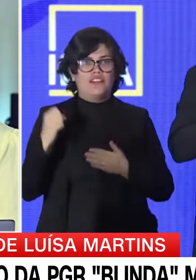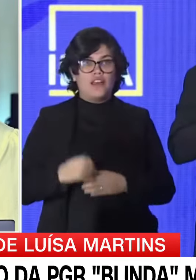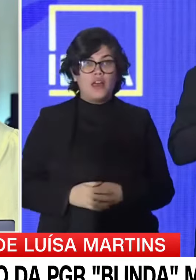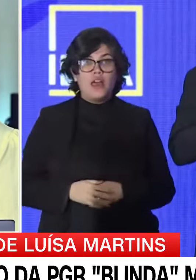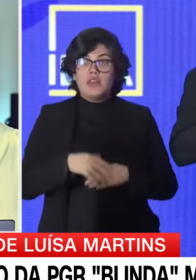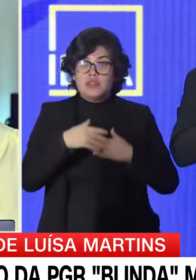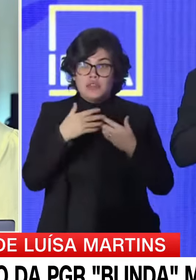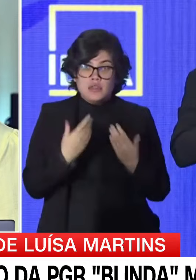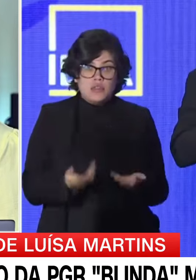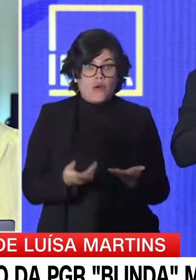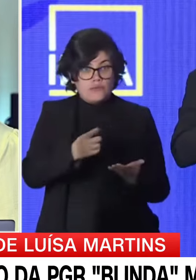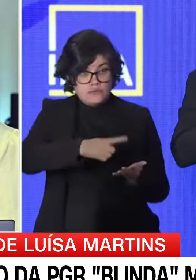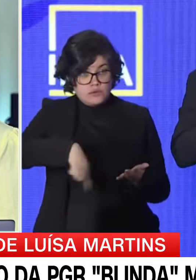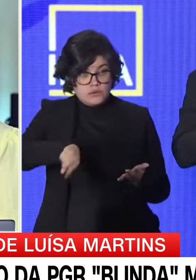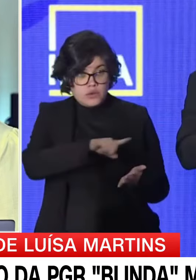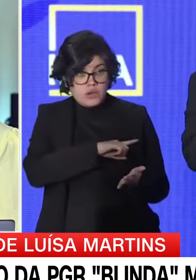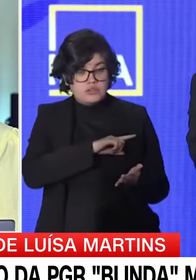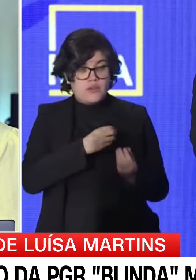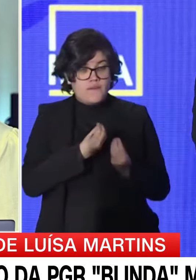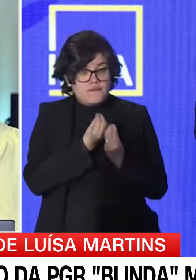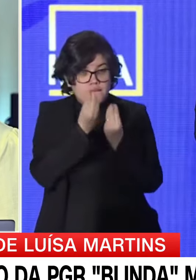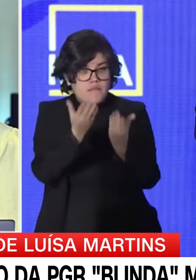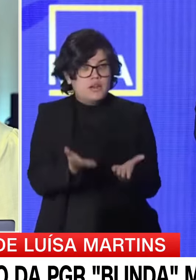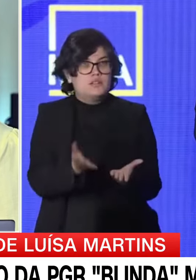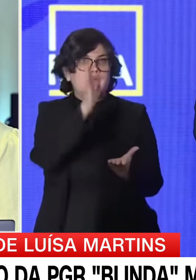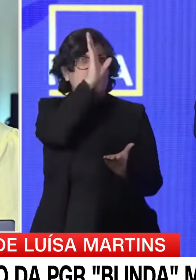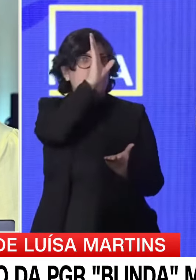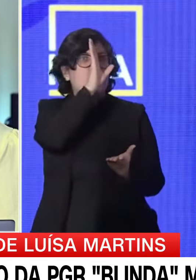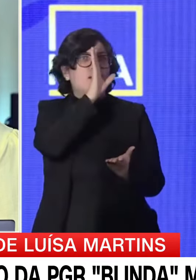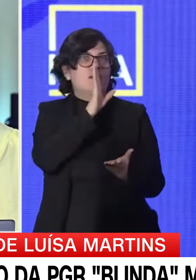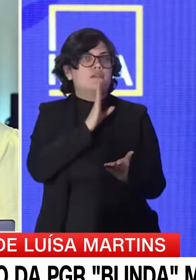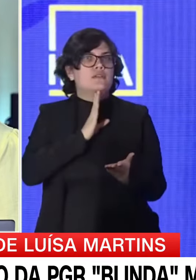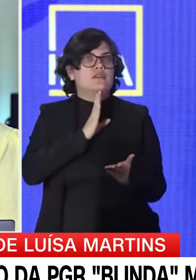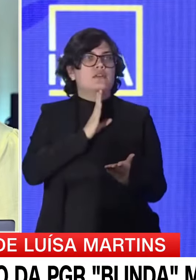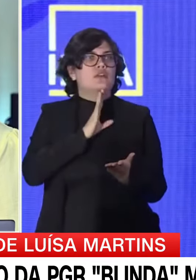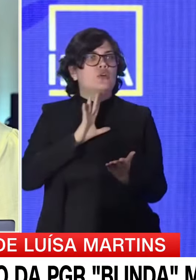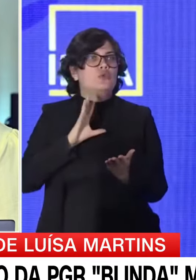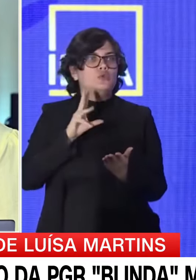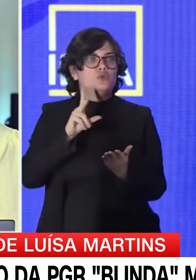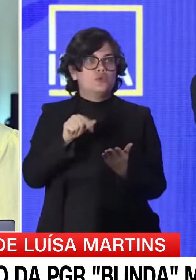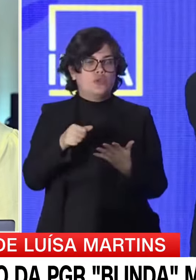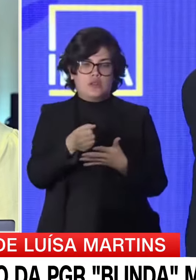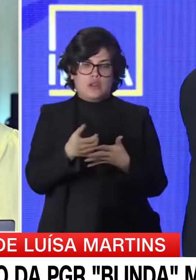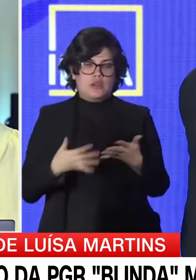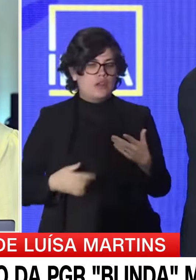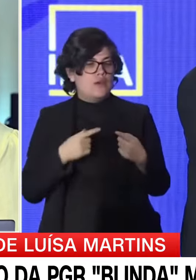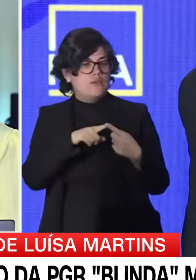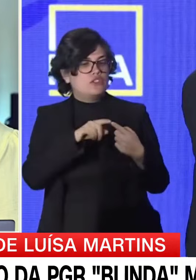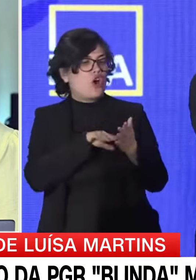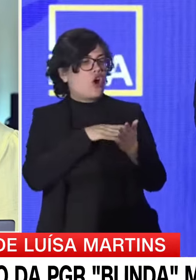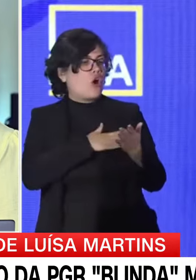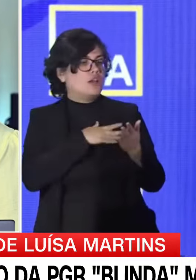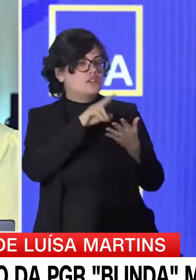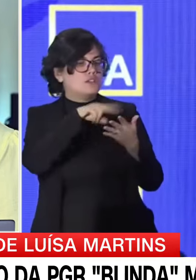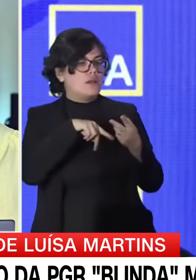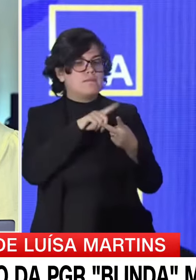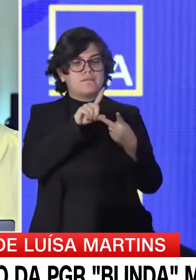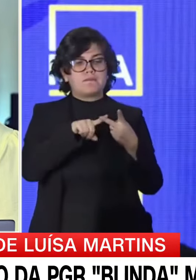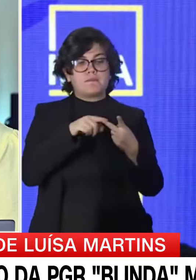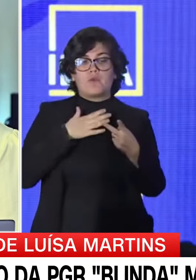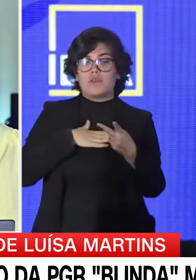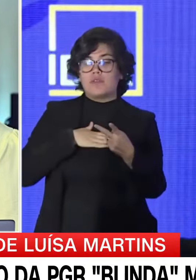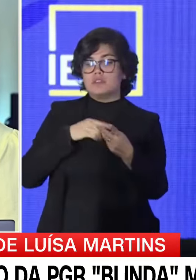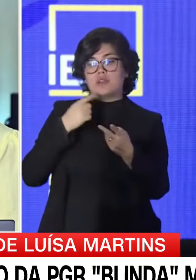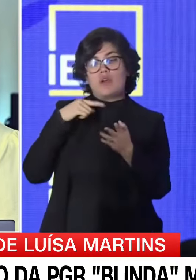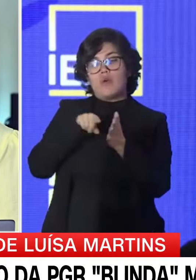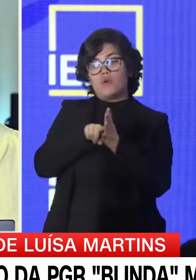procuradoria geral da república essa essa esse acompanhamento próximo essa ciência do ministério público né da da